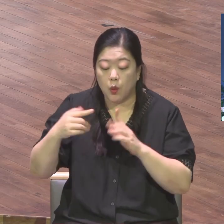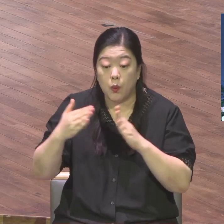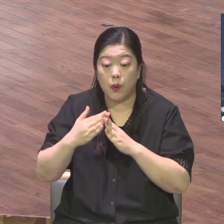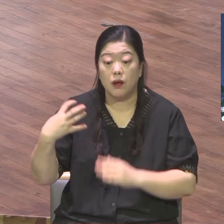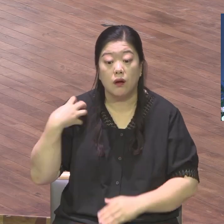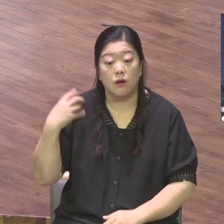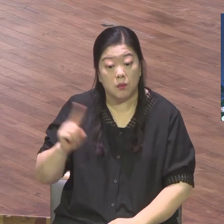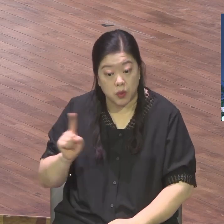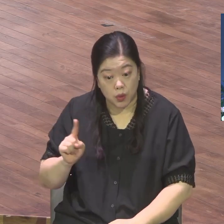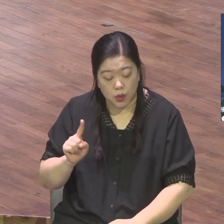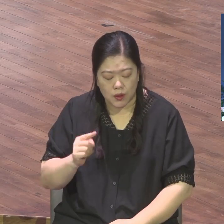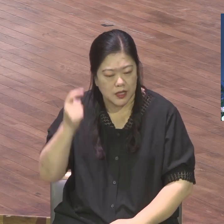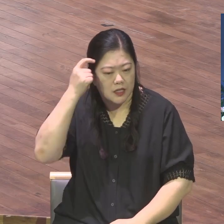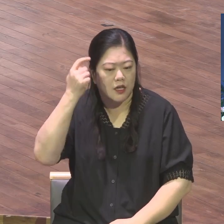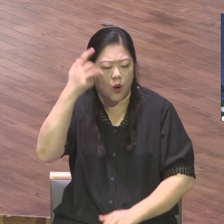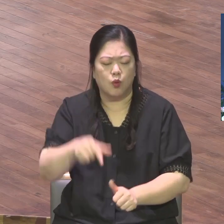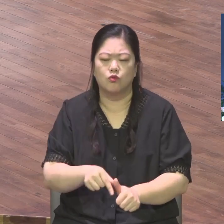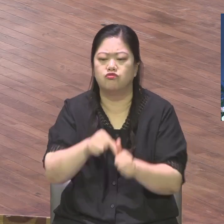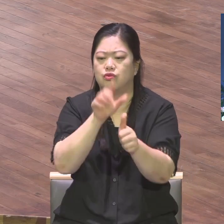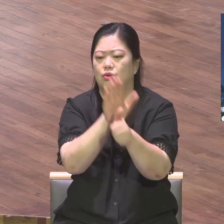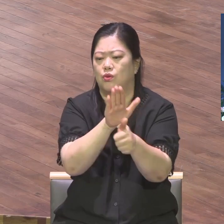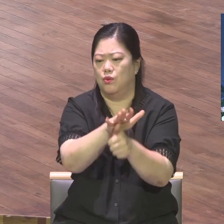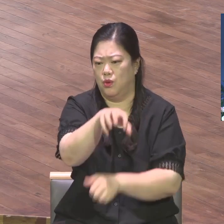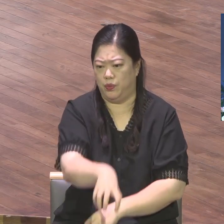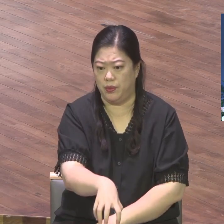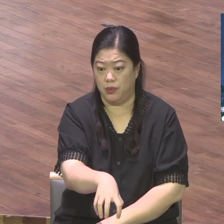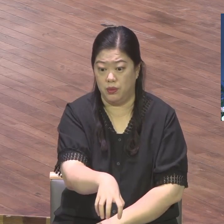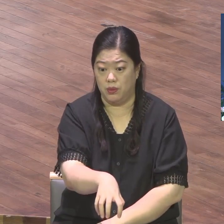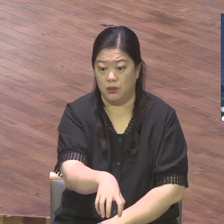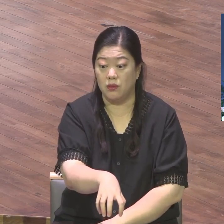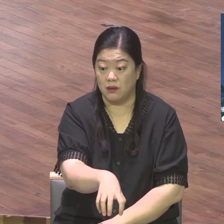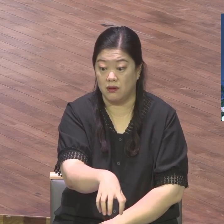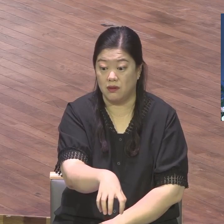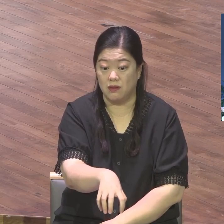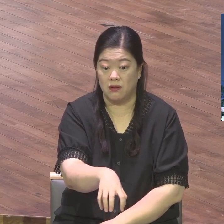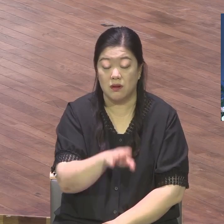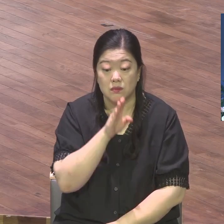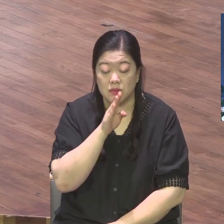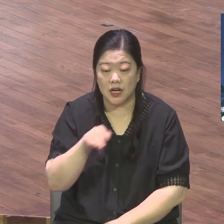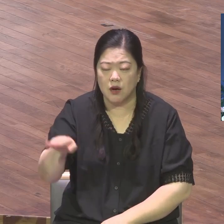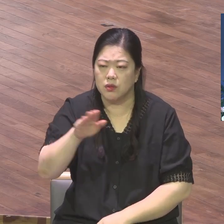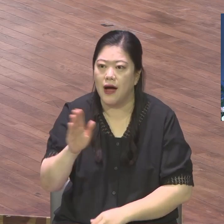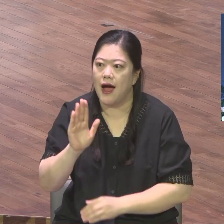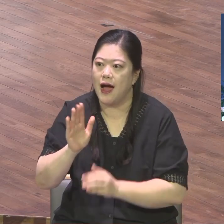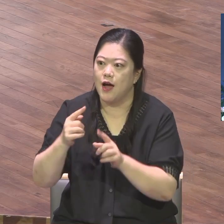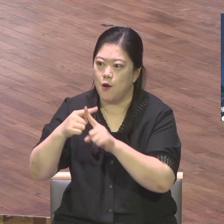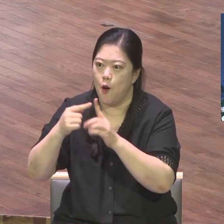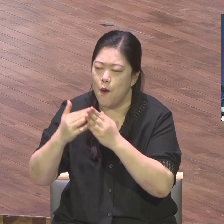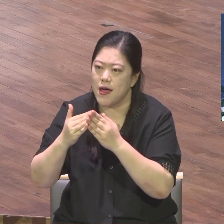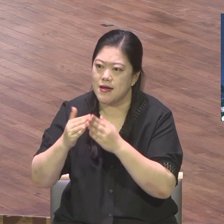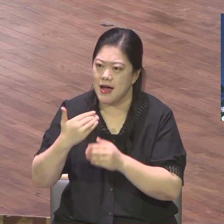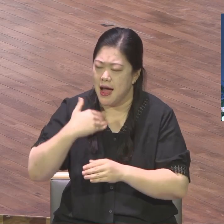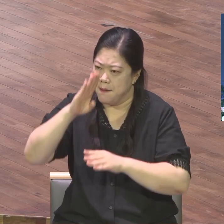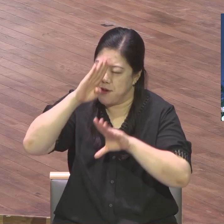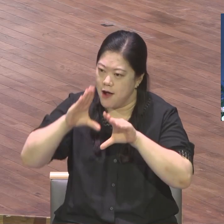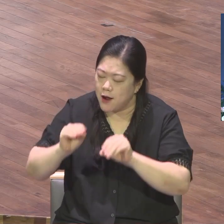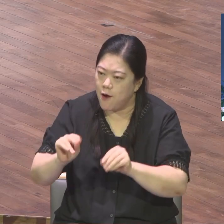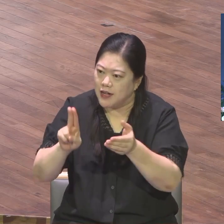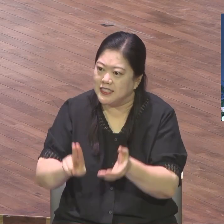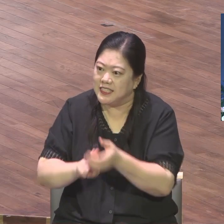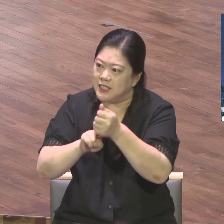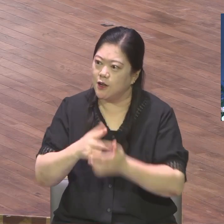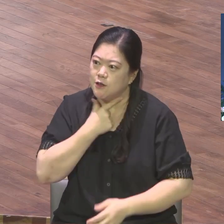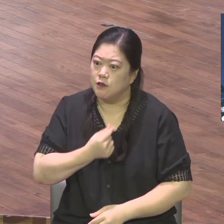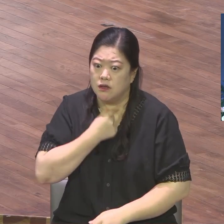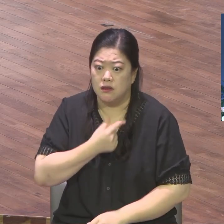구원하는 곳이에요. 예수님 뭐하러 왔습니까? 뭐 기적 일으키러 왔습니까? 그런 부서인 거예요. 예수님 오신 목적이